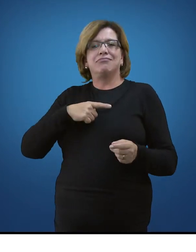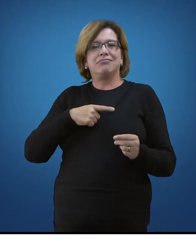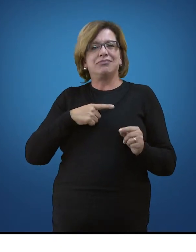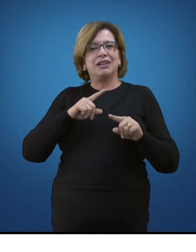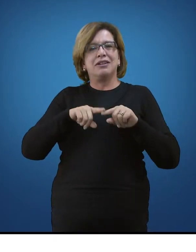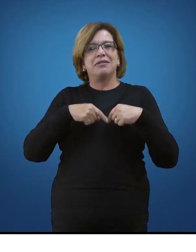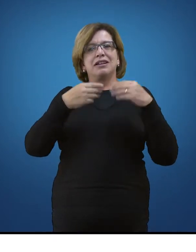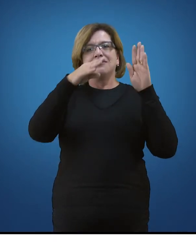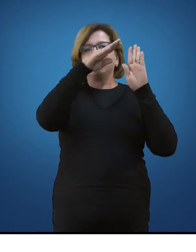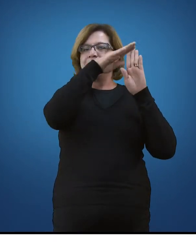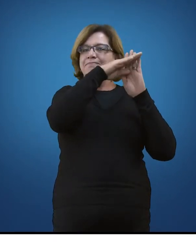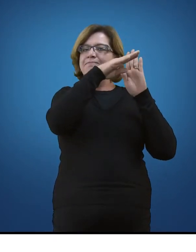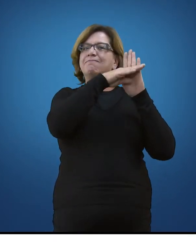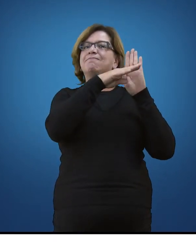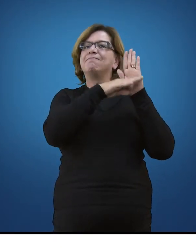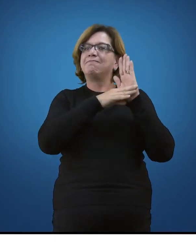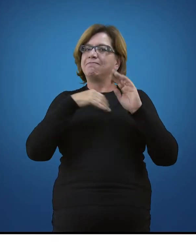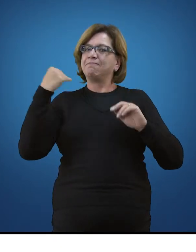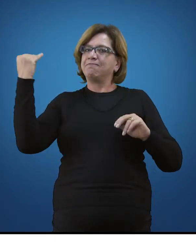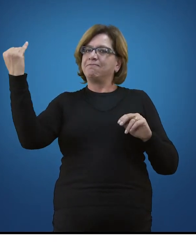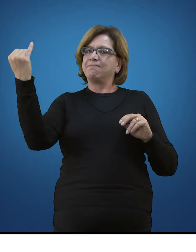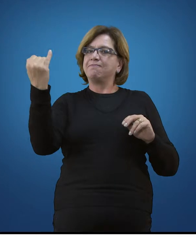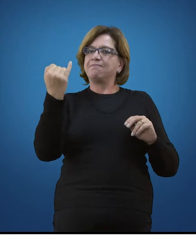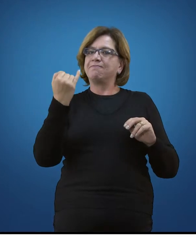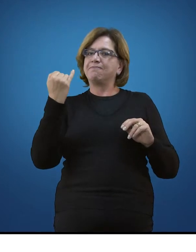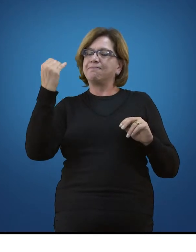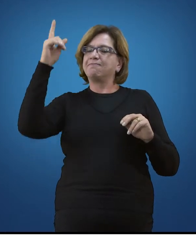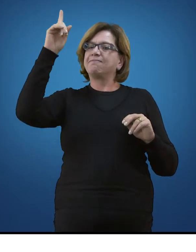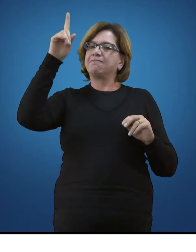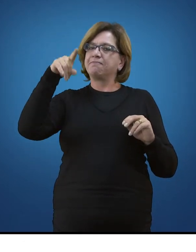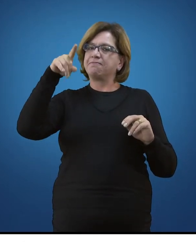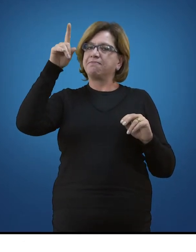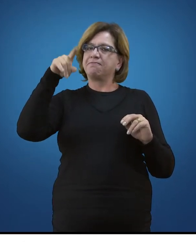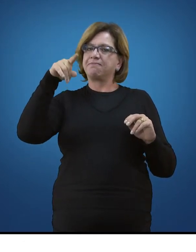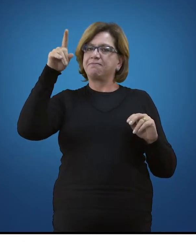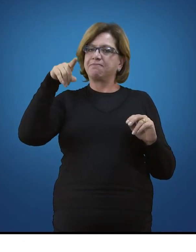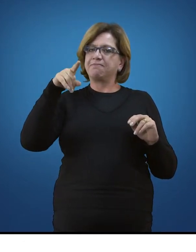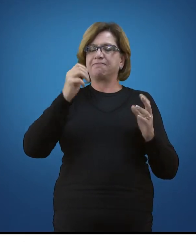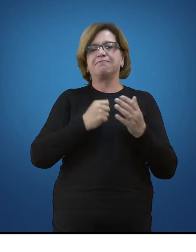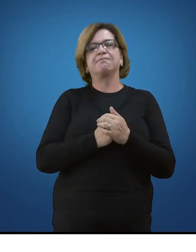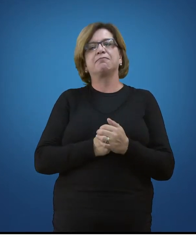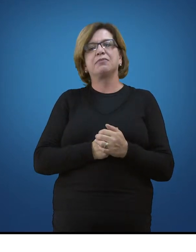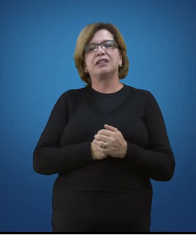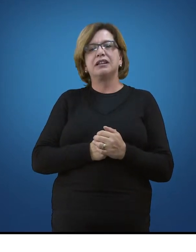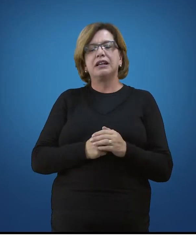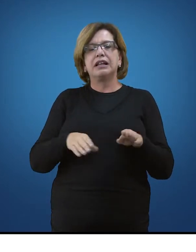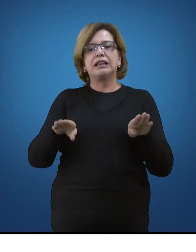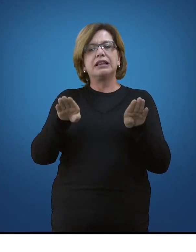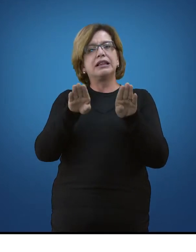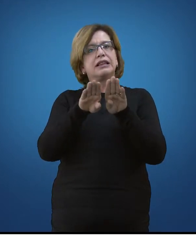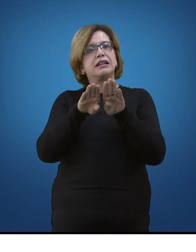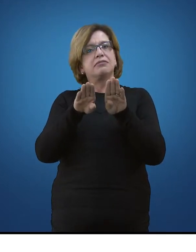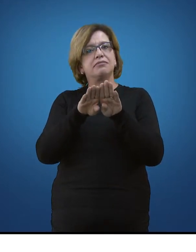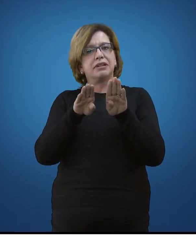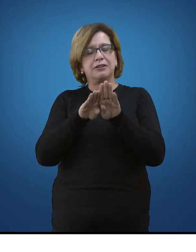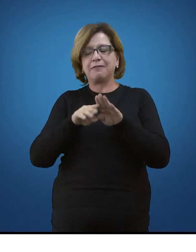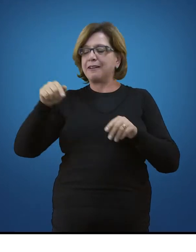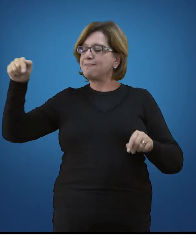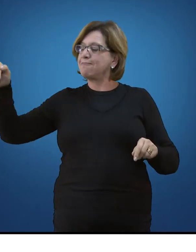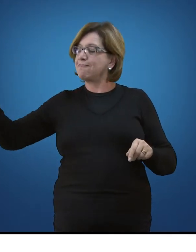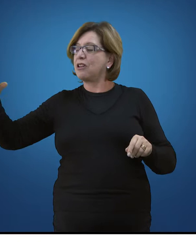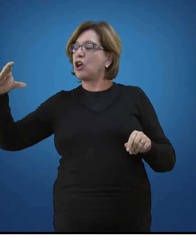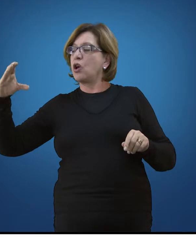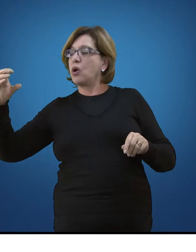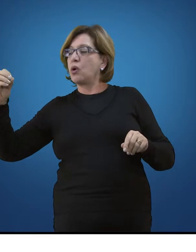Mas o planejamento, que é o ponto crucial aqui, é essencial. A questão de controle.